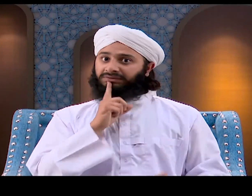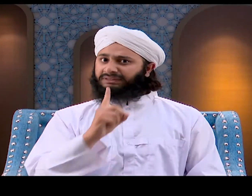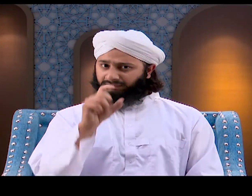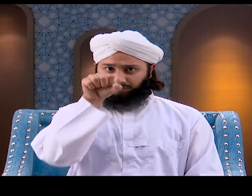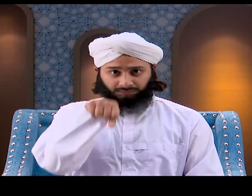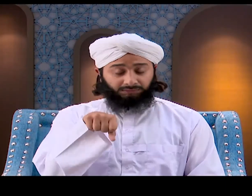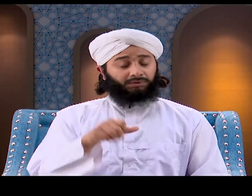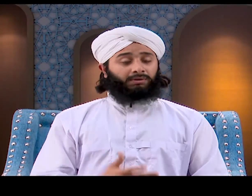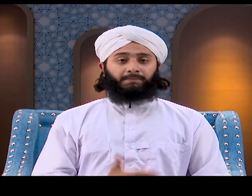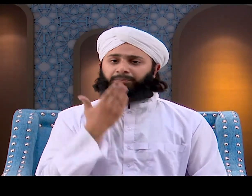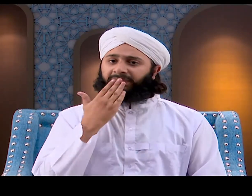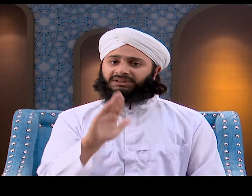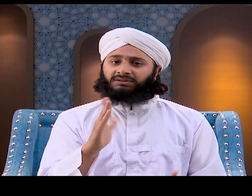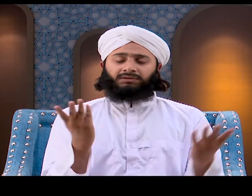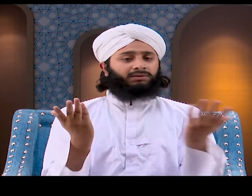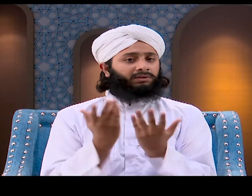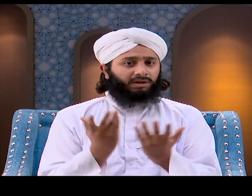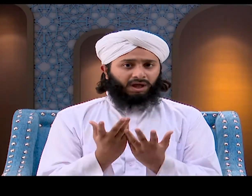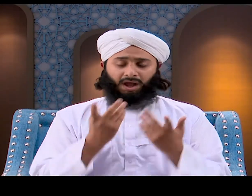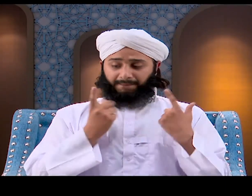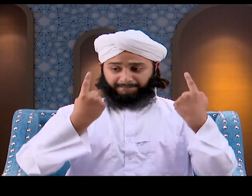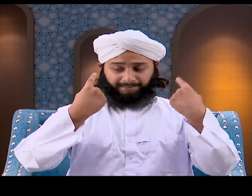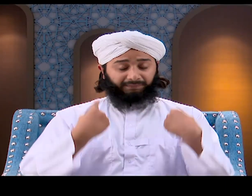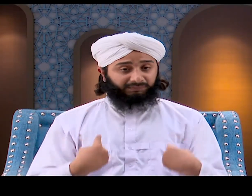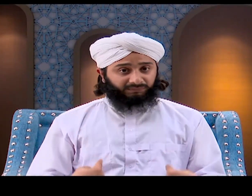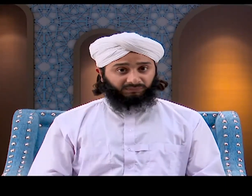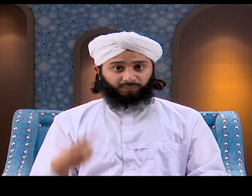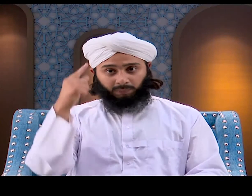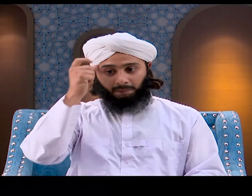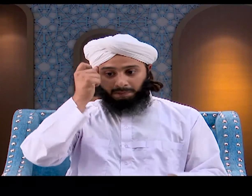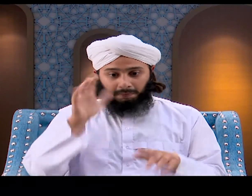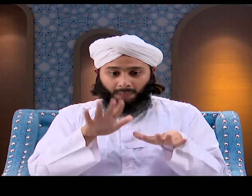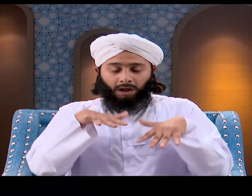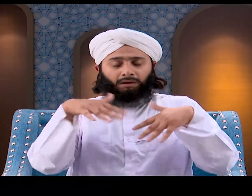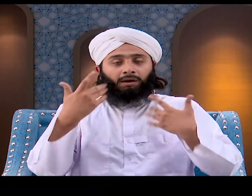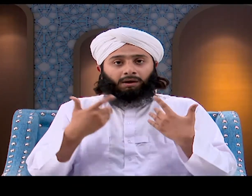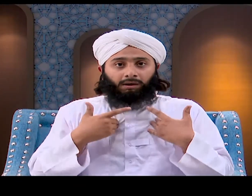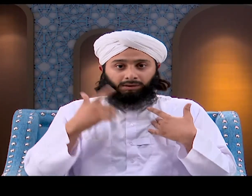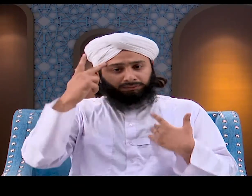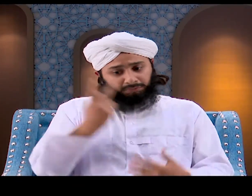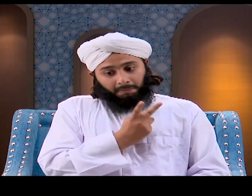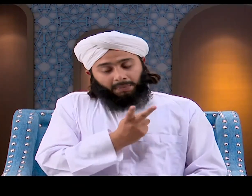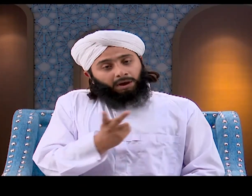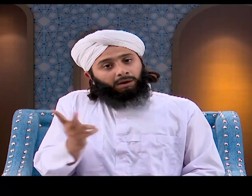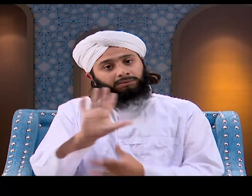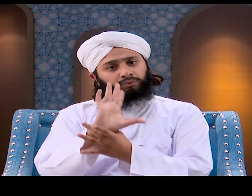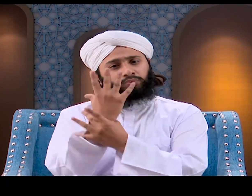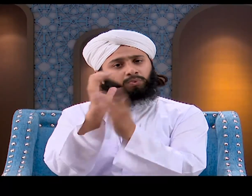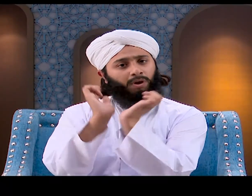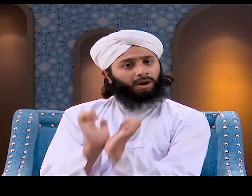ہیں، مگر ہمارا جینے کا انداز ایسا ہے کہ جیسے ہم نے ہمیشہ ہی اس دنیا میں رہنا ہے۔ امام حسن بصری رحمت اللہ علیہ